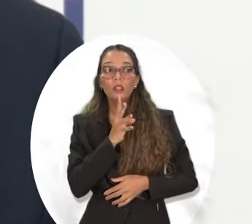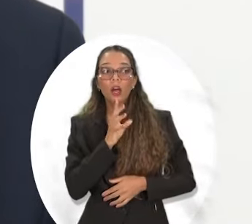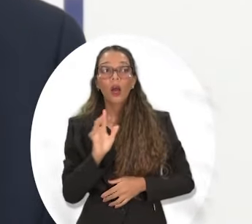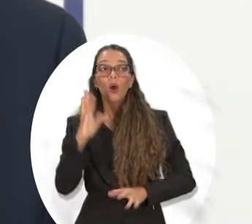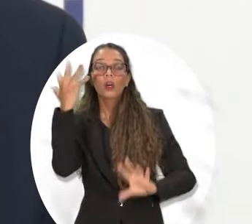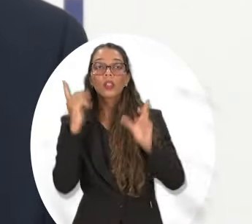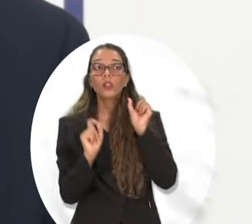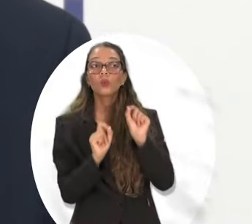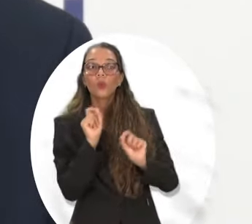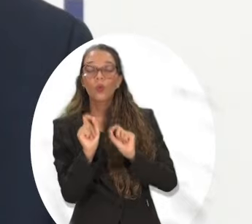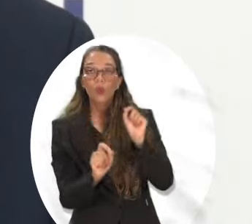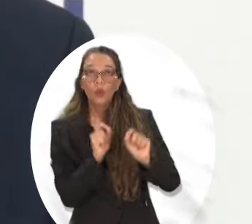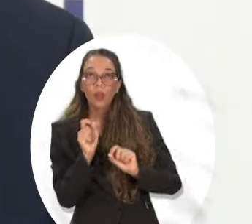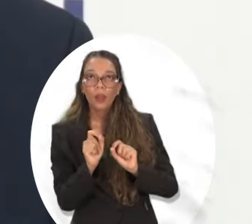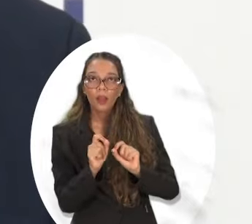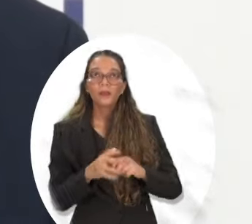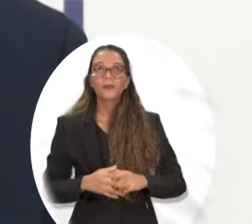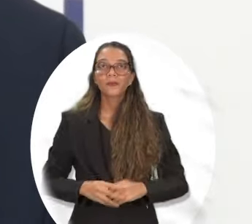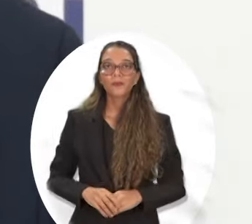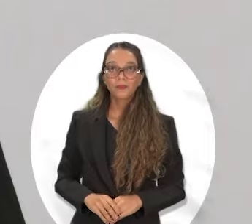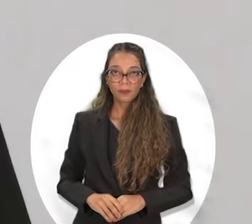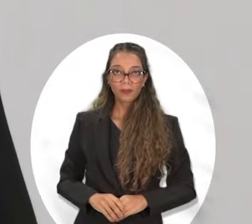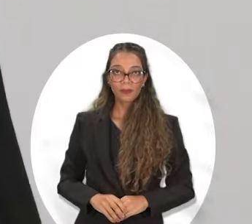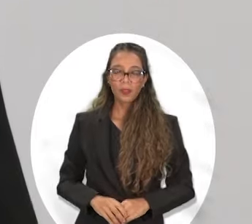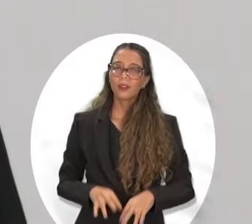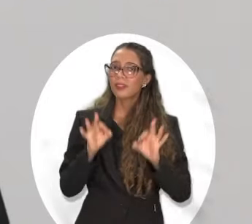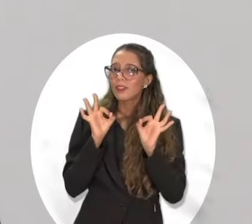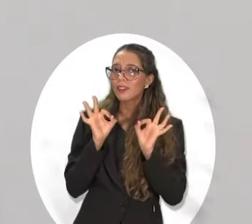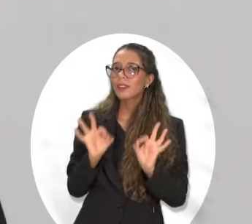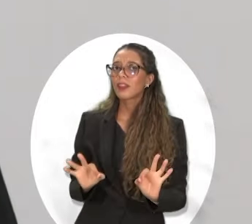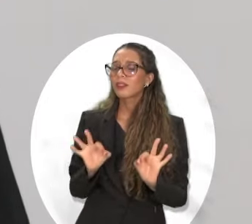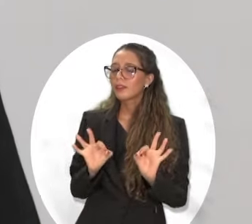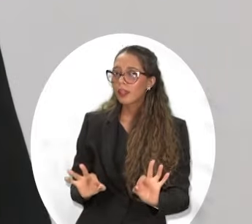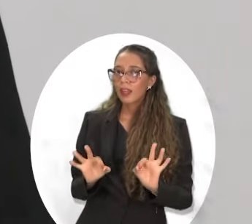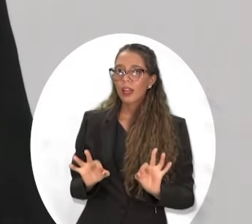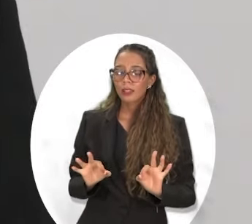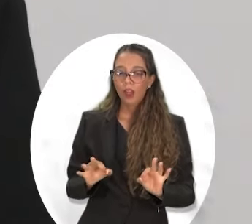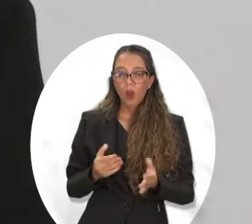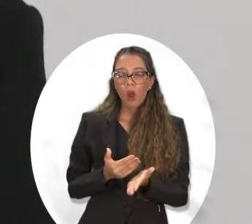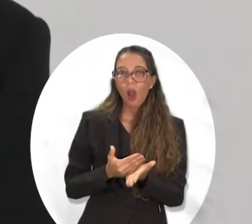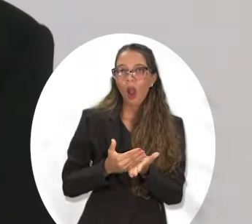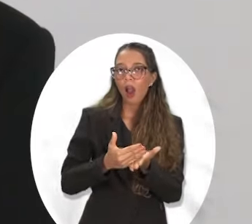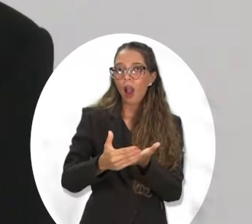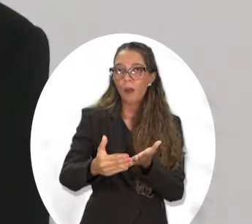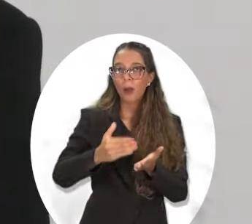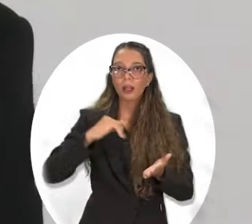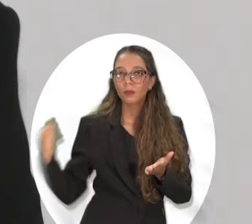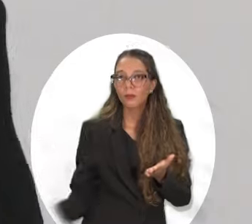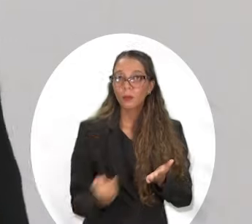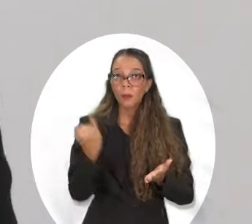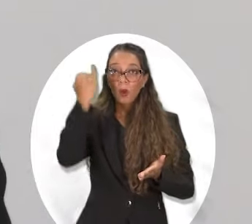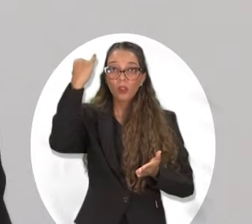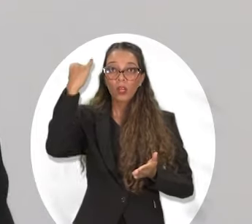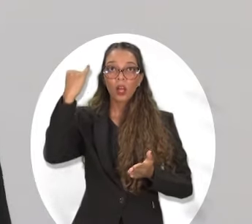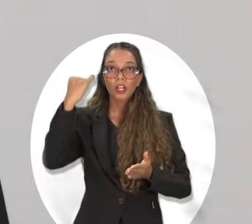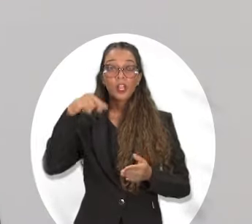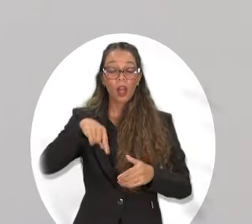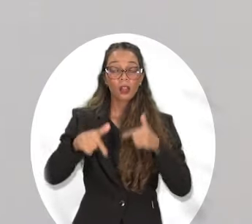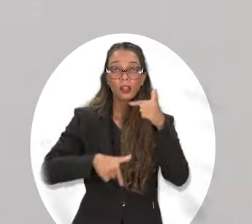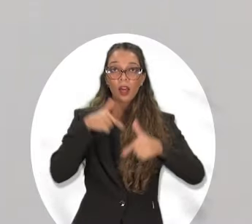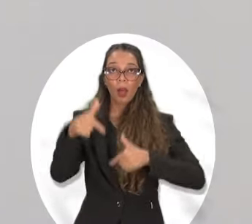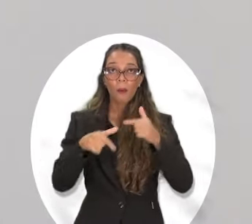fatos e das realidades atual do Mato Grosso. Com certeza isso vem para valorizar ainda